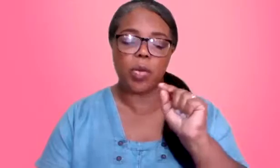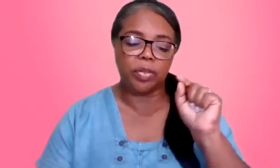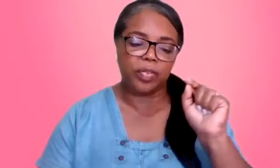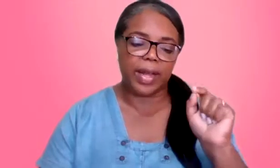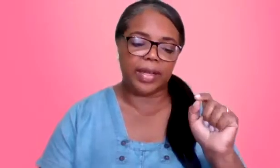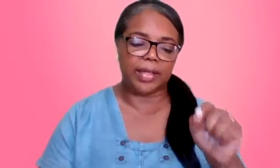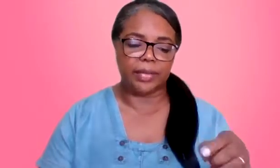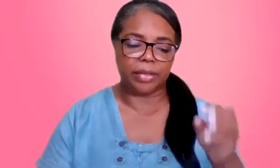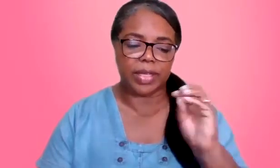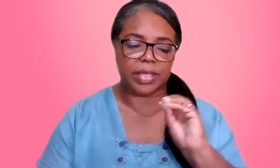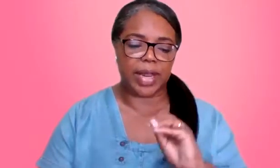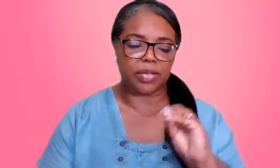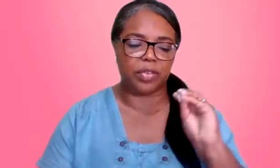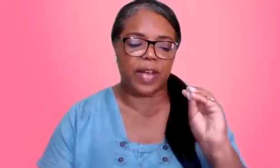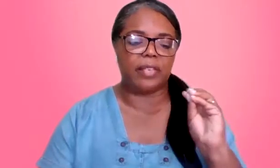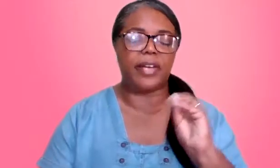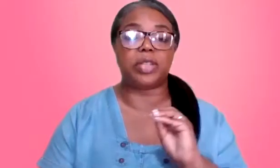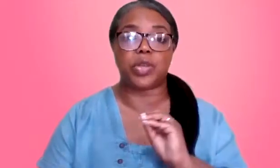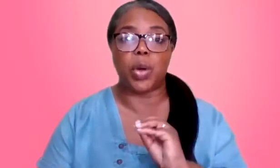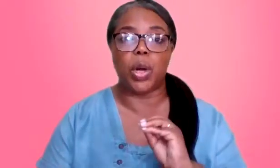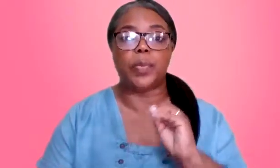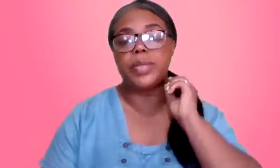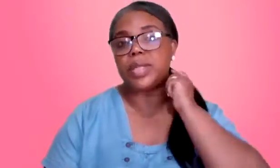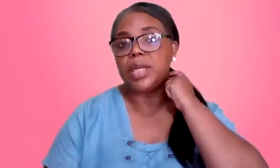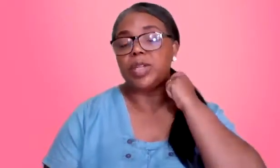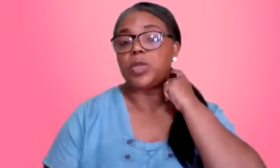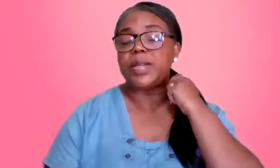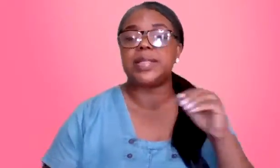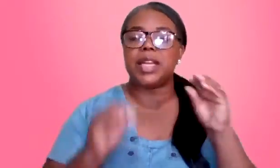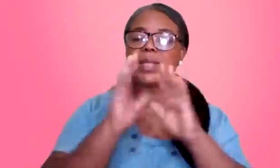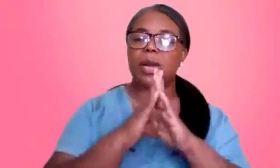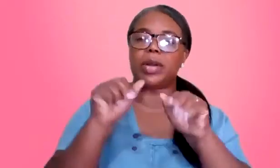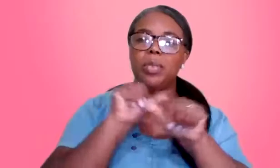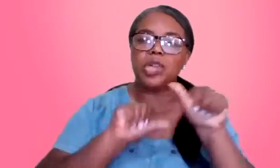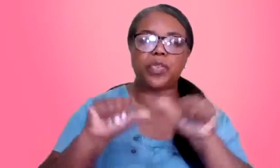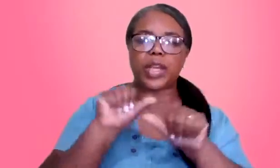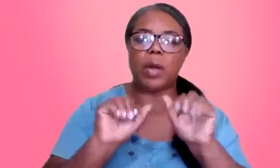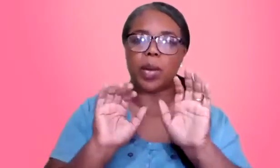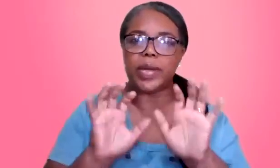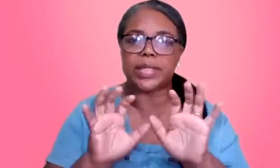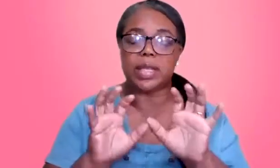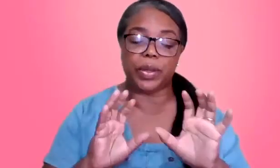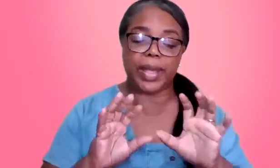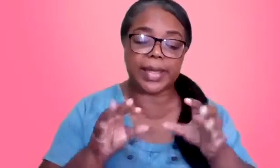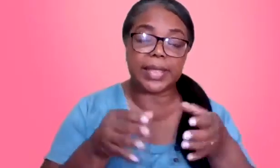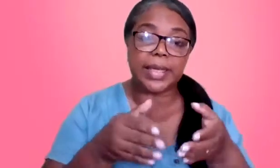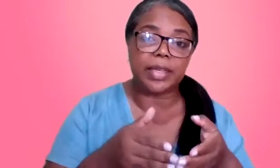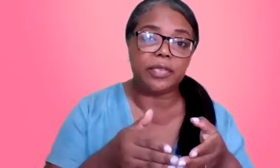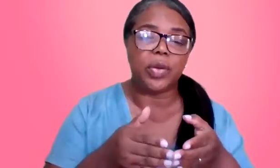quando fala, dentro desse texto que fala falta de corpos, nós precisamos agora modificar uma coisinha, porque esse livro,